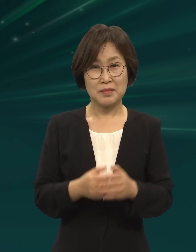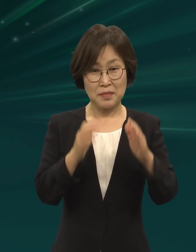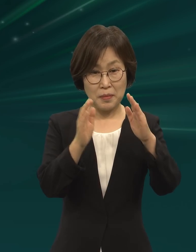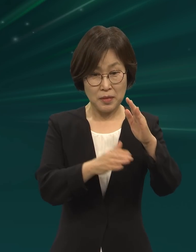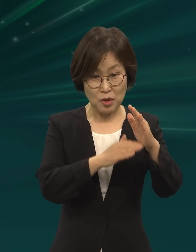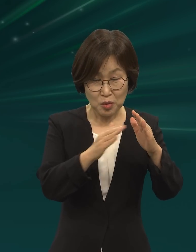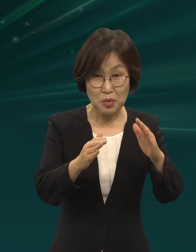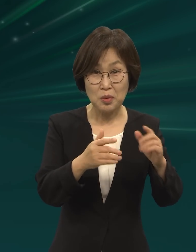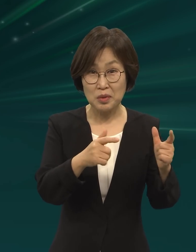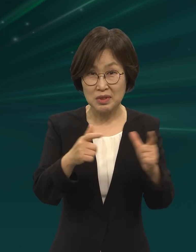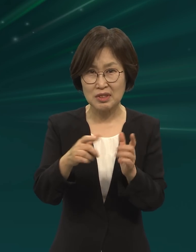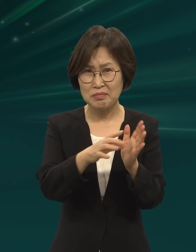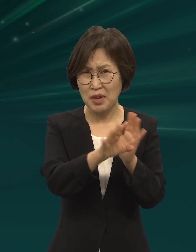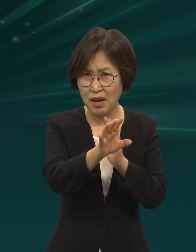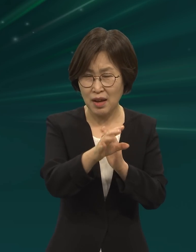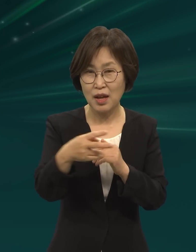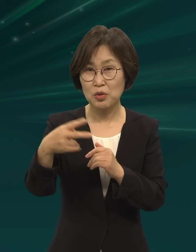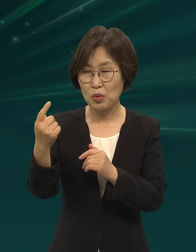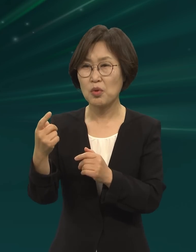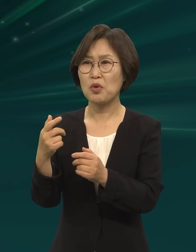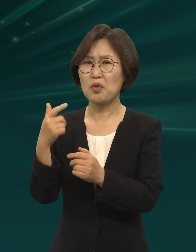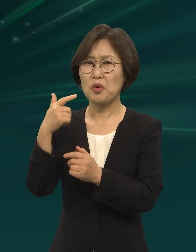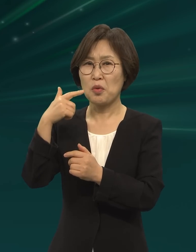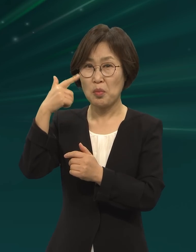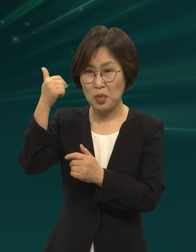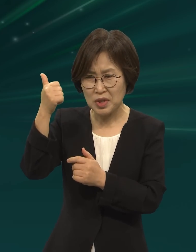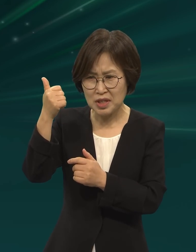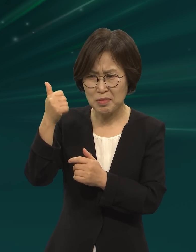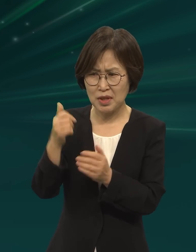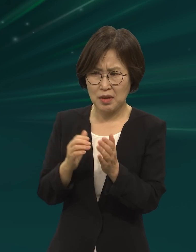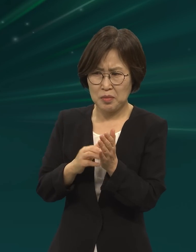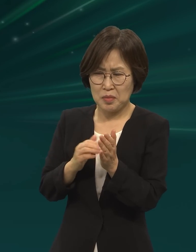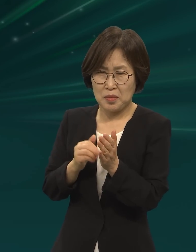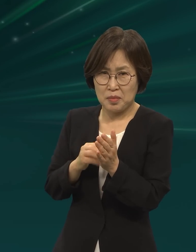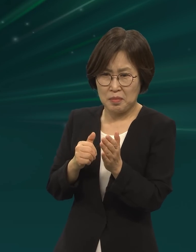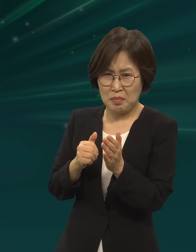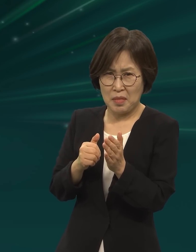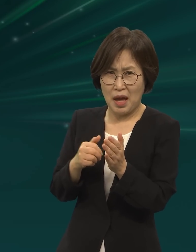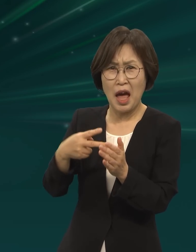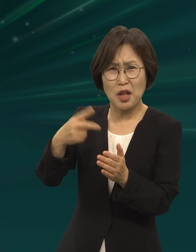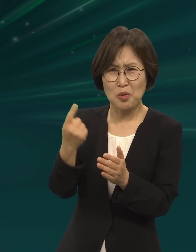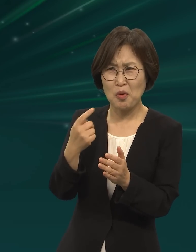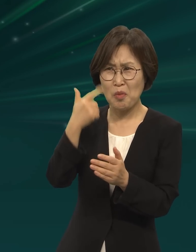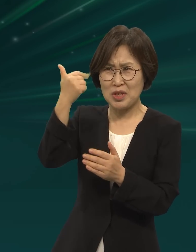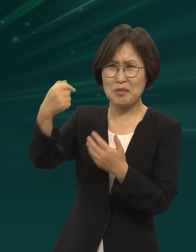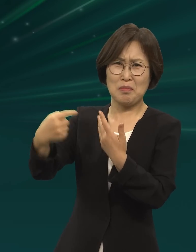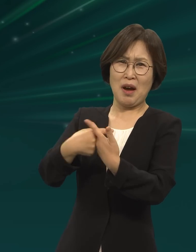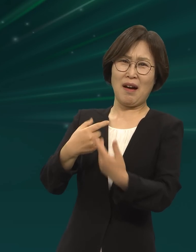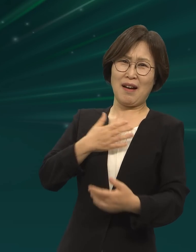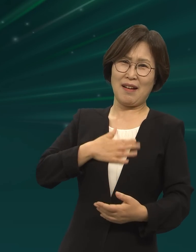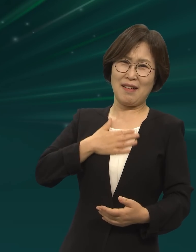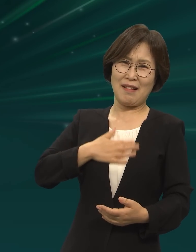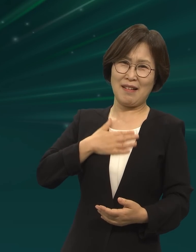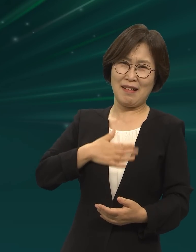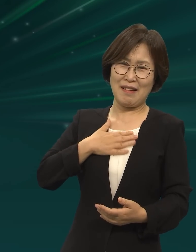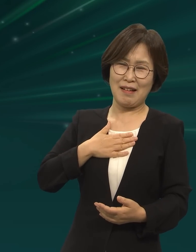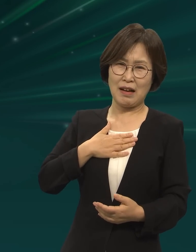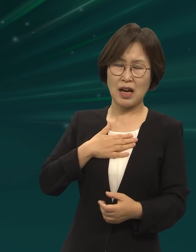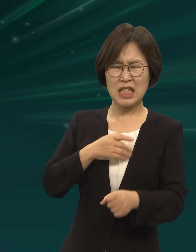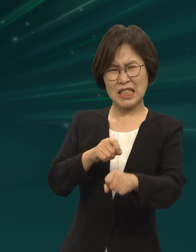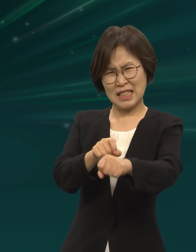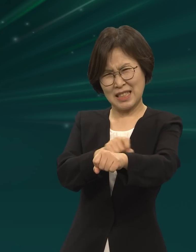뭐 해도, 목사님한테 숨고 뭐 일해도 목사님 다 아십니다. 특별한 능력이